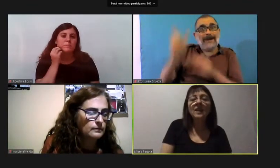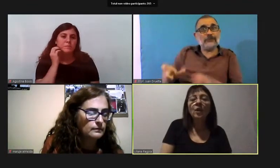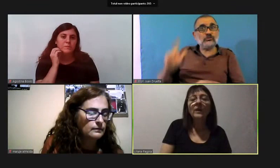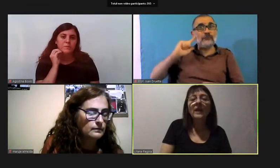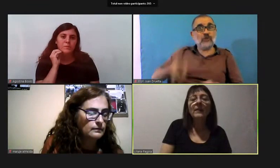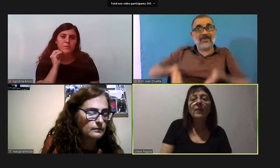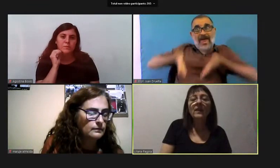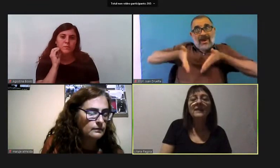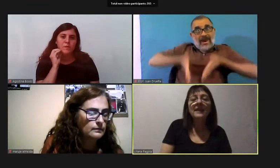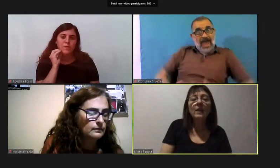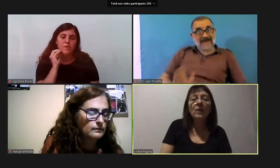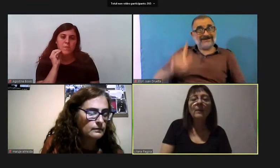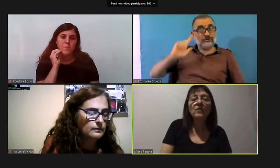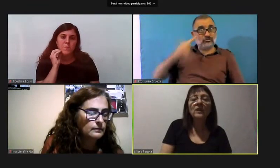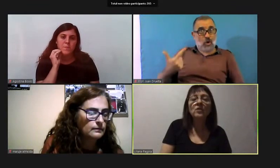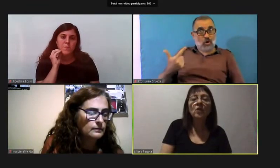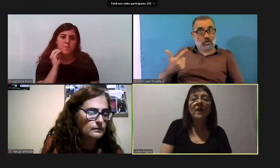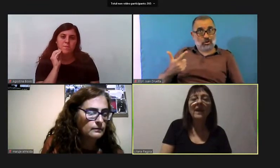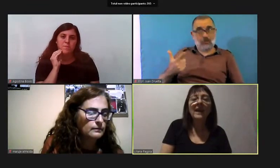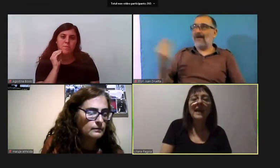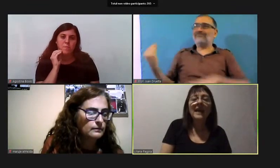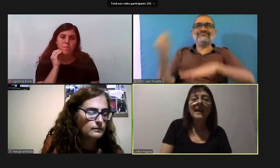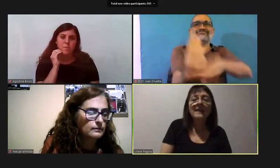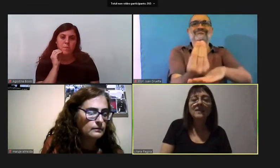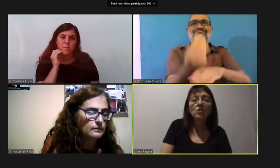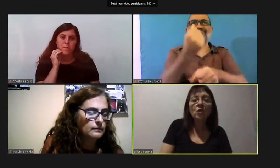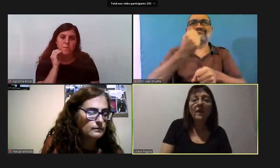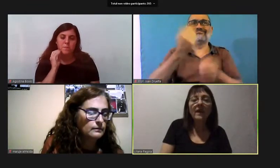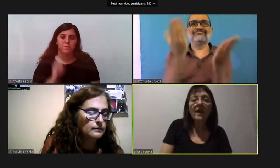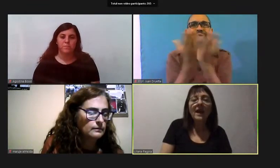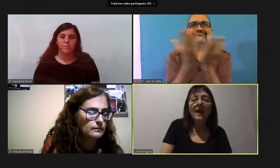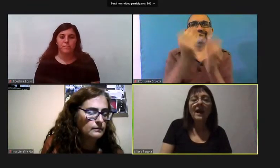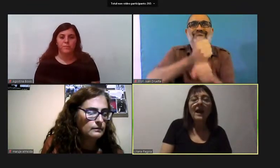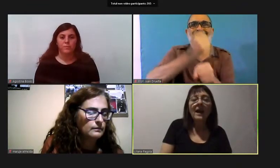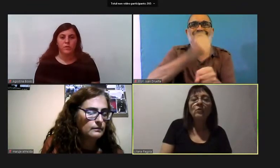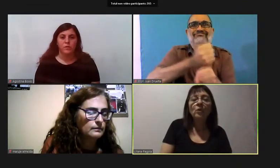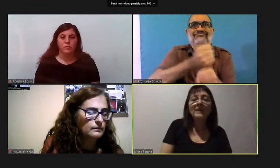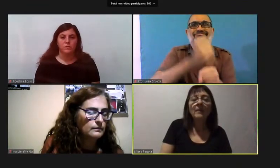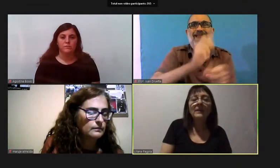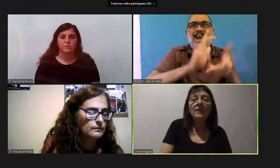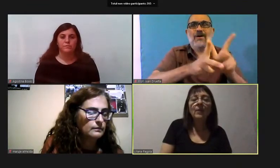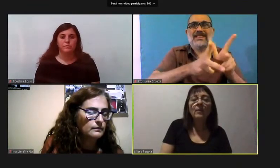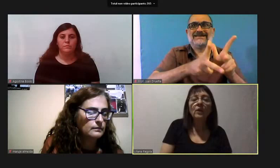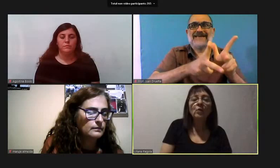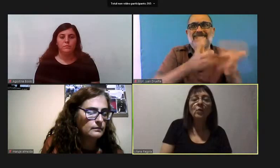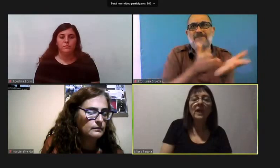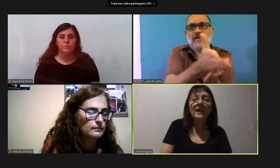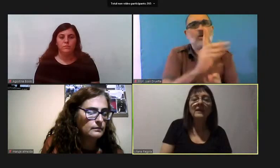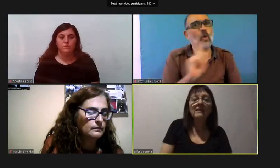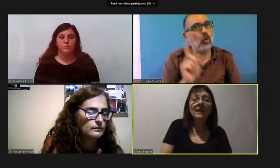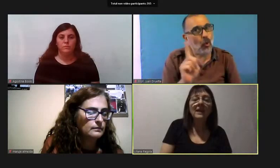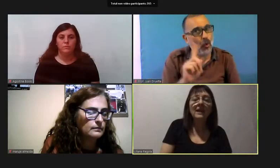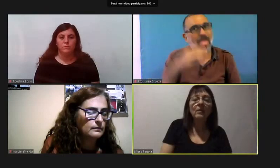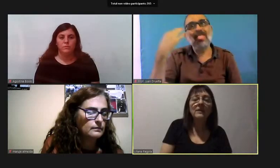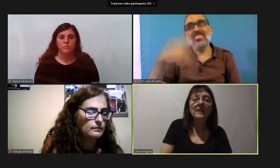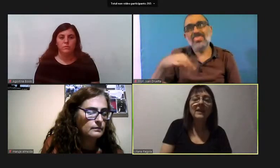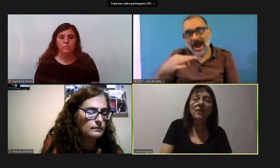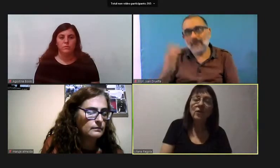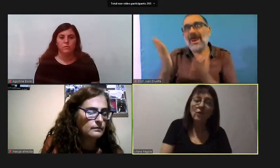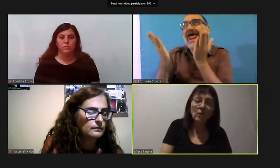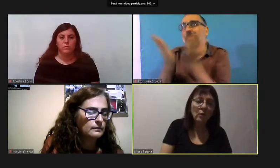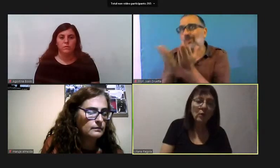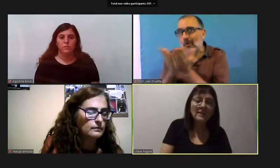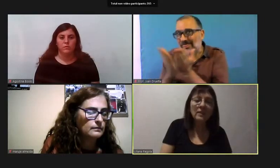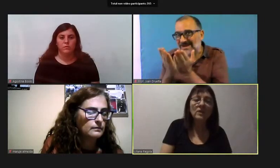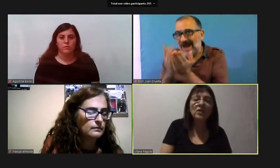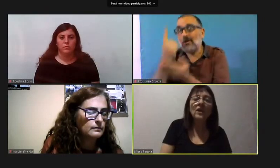antes, no es que queremos decir que una persona sorda, que nace sorda, automáticamente le ponemos a estudiar y a trabajar en lengua de señas.